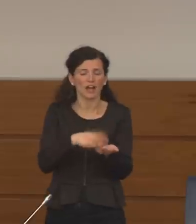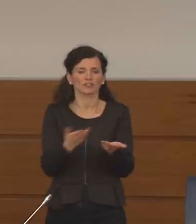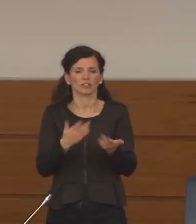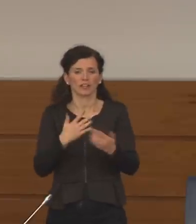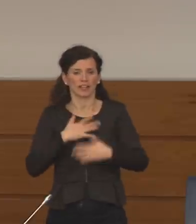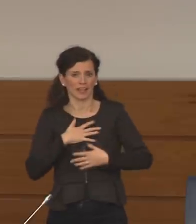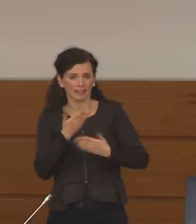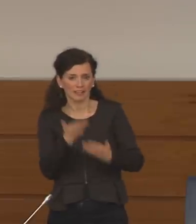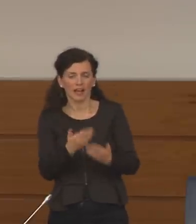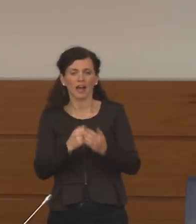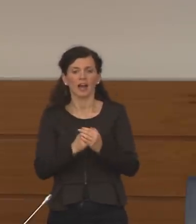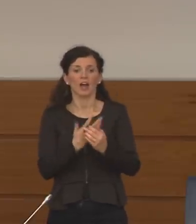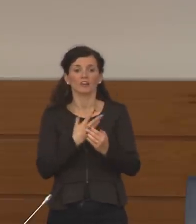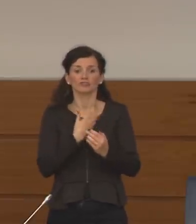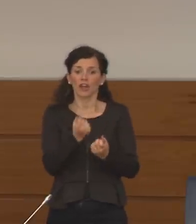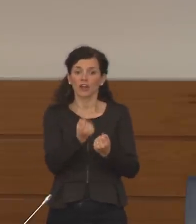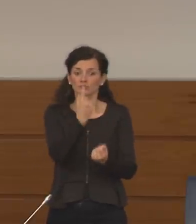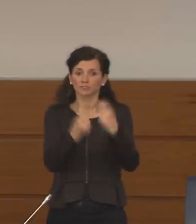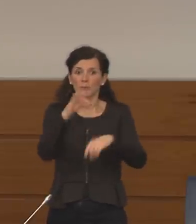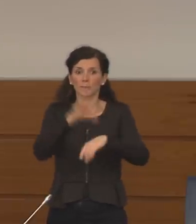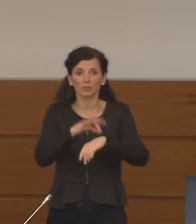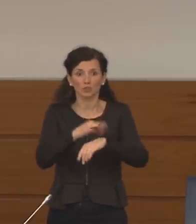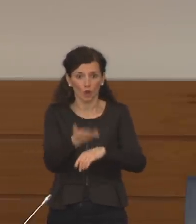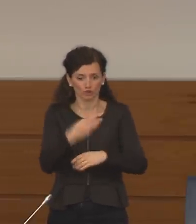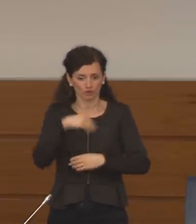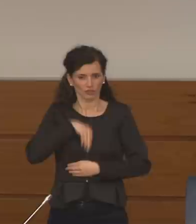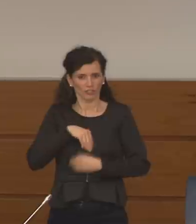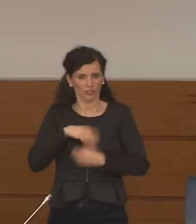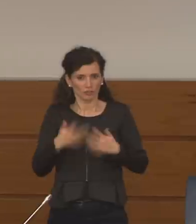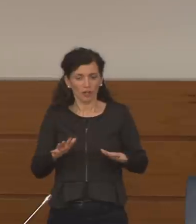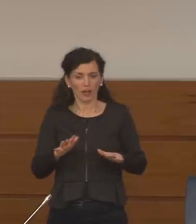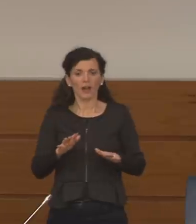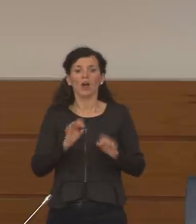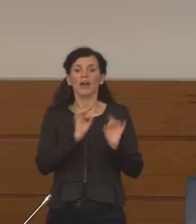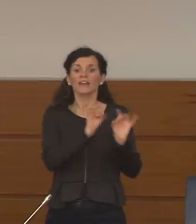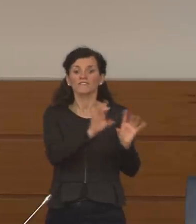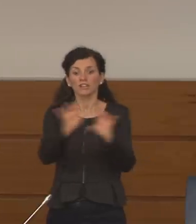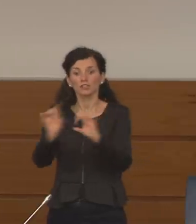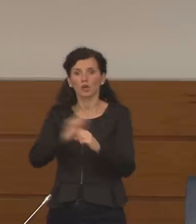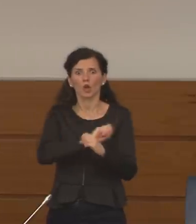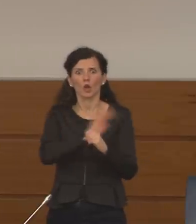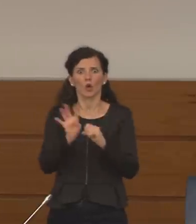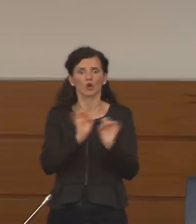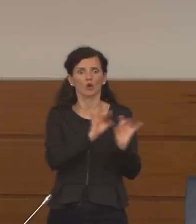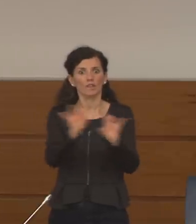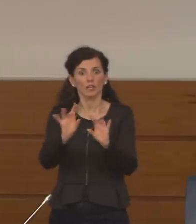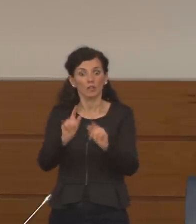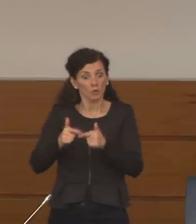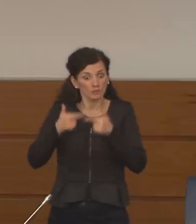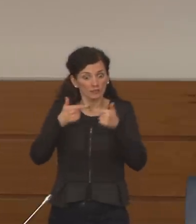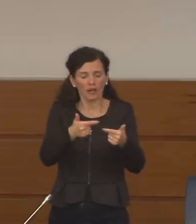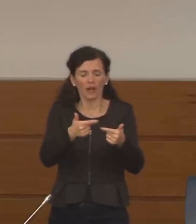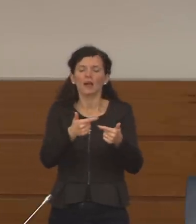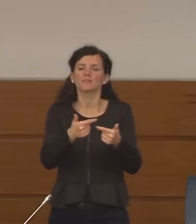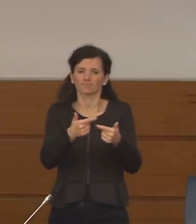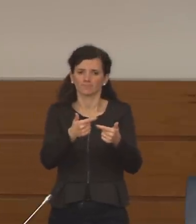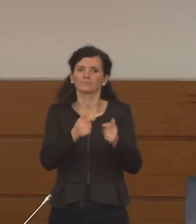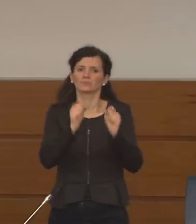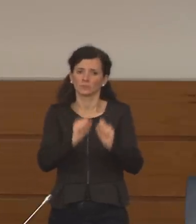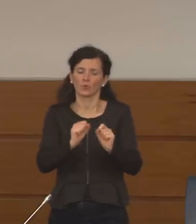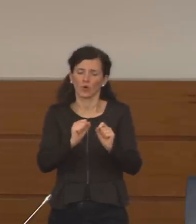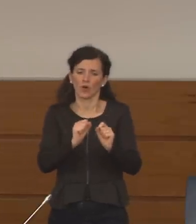contemporanea presenza di patologie una infezione da coronavirus aggrava questo stato per